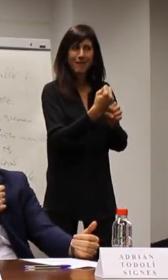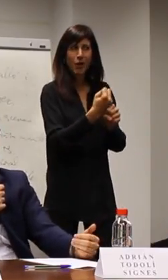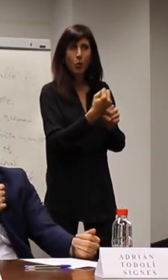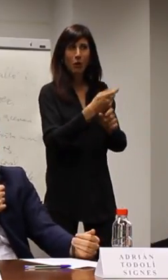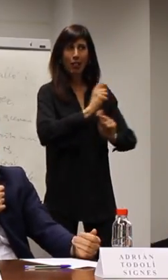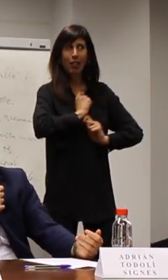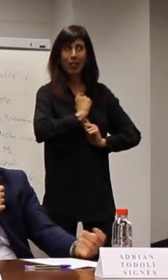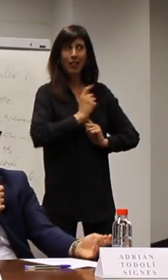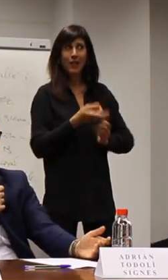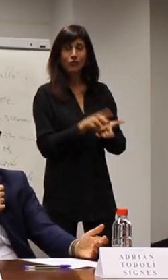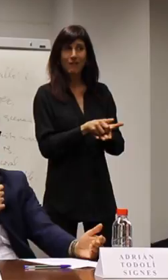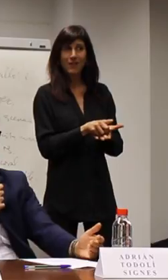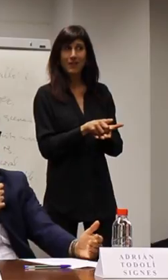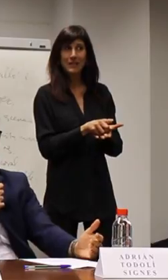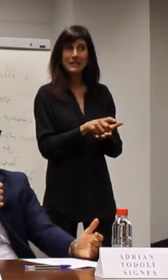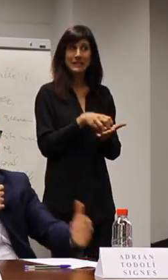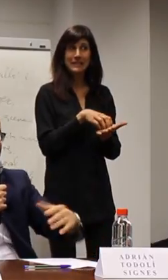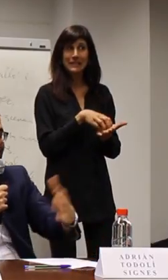claro, es que